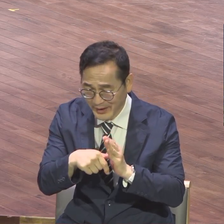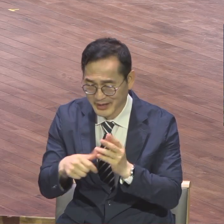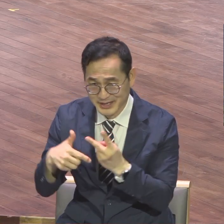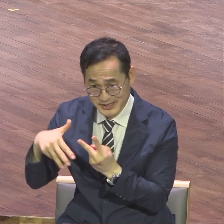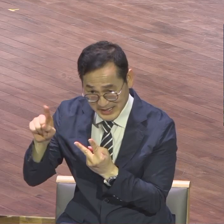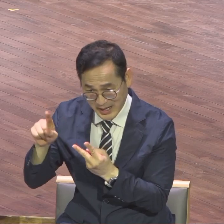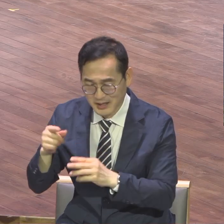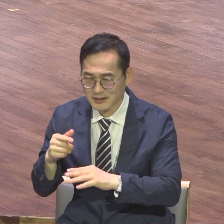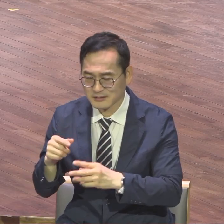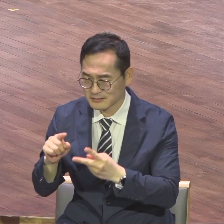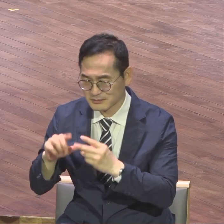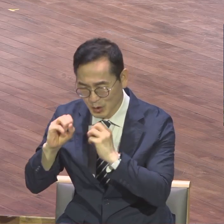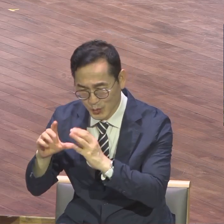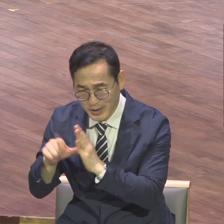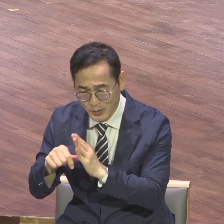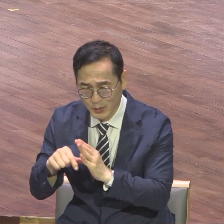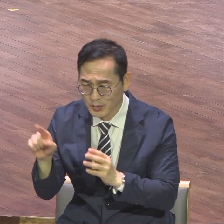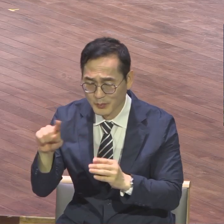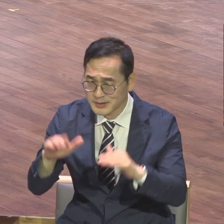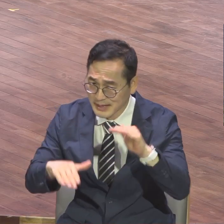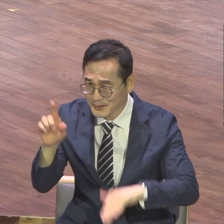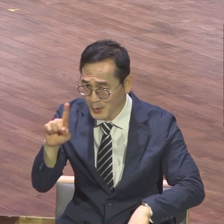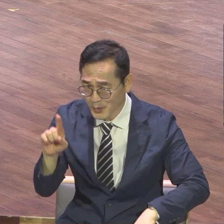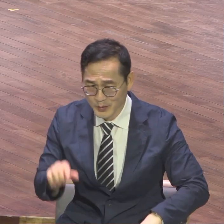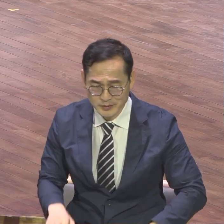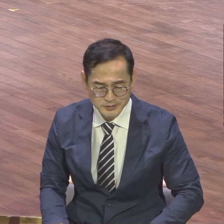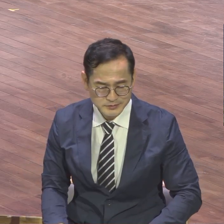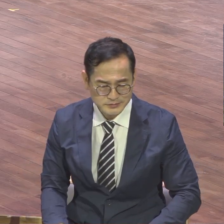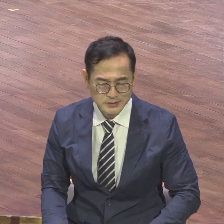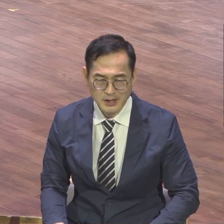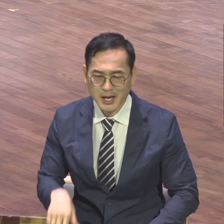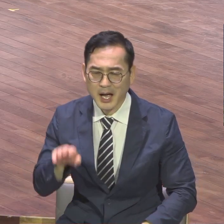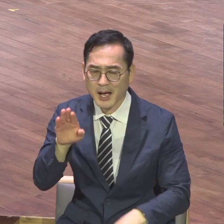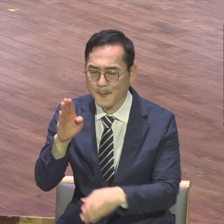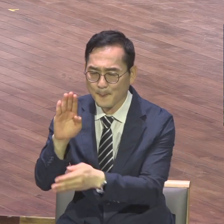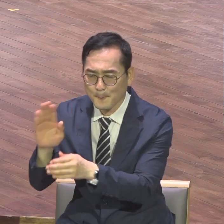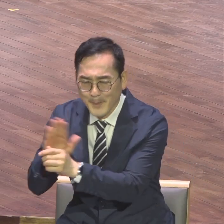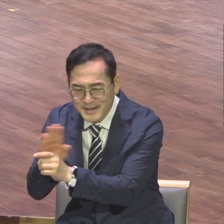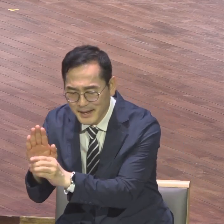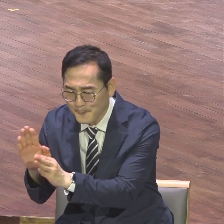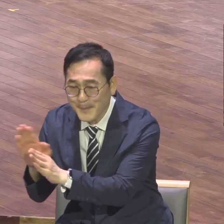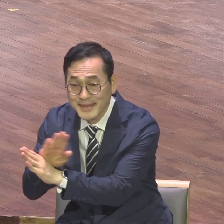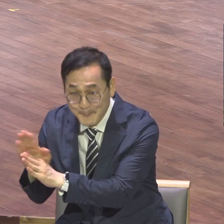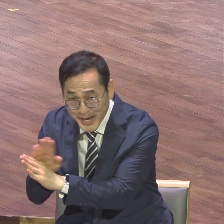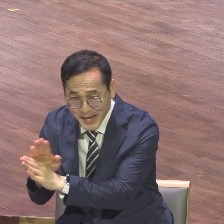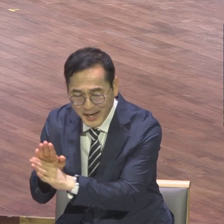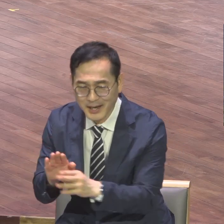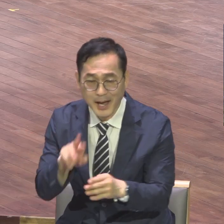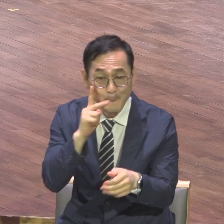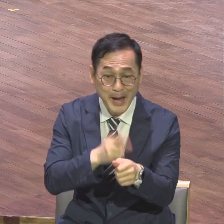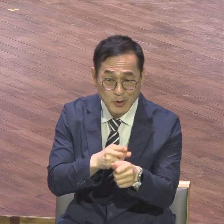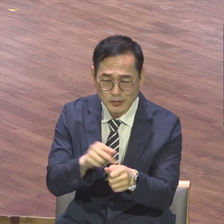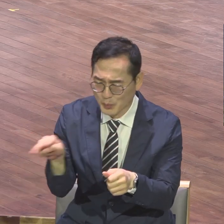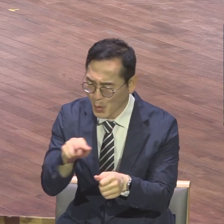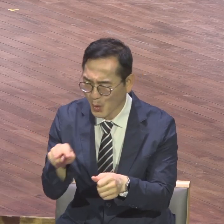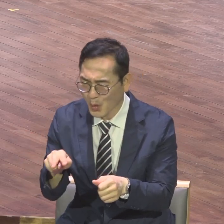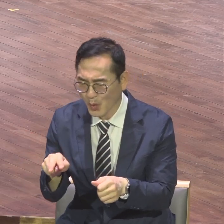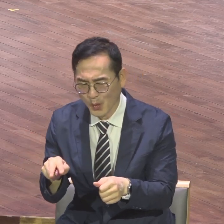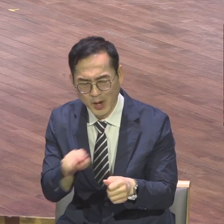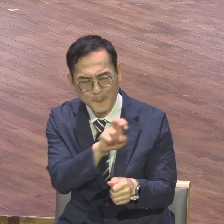인해 가지고 이 바울과 바나바 간의 논쟁이 생겼고 결국은 둘이 갈라서게